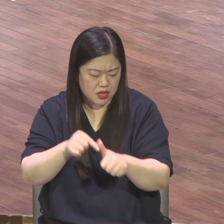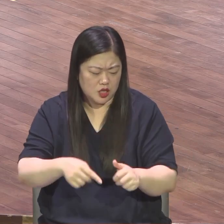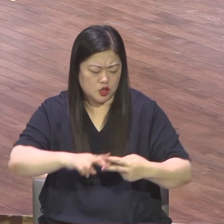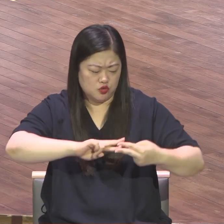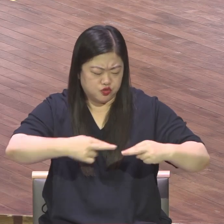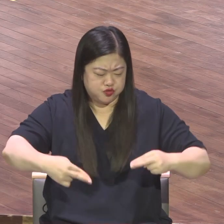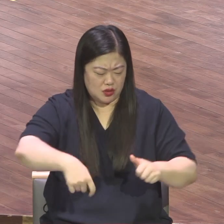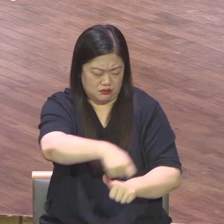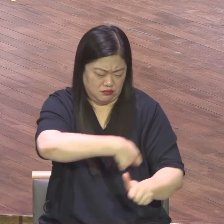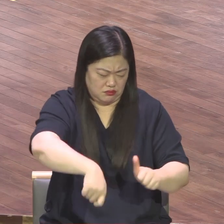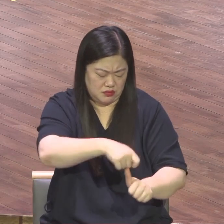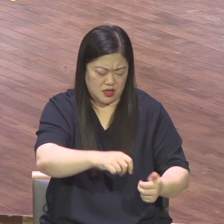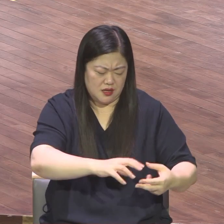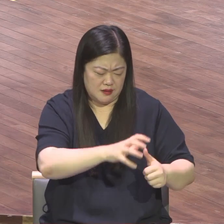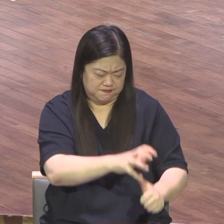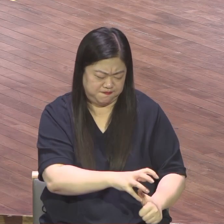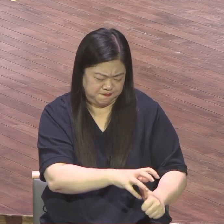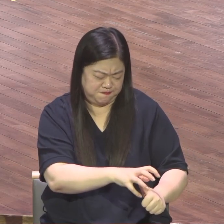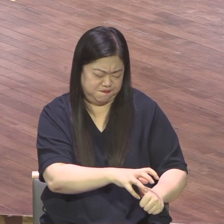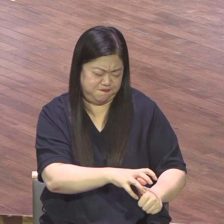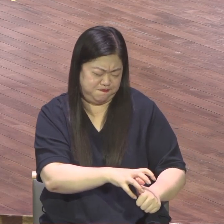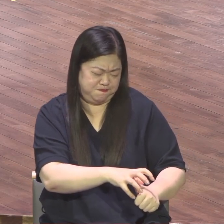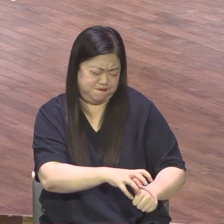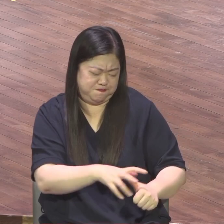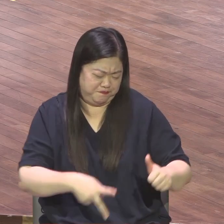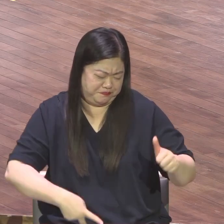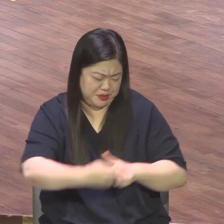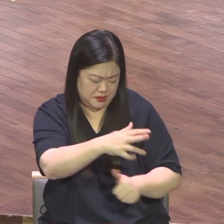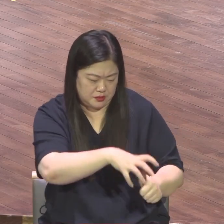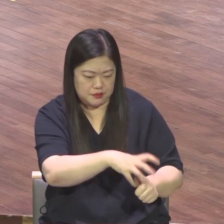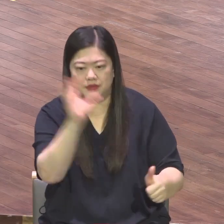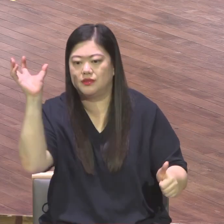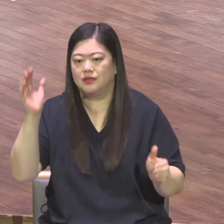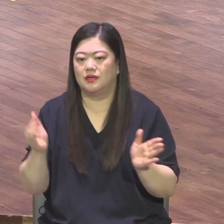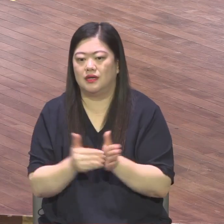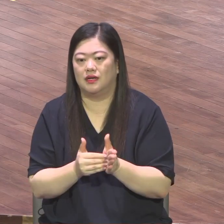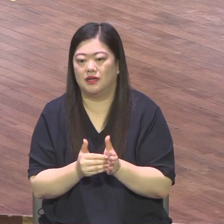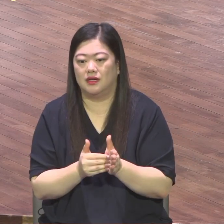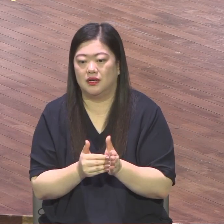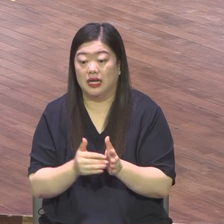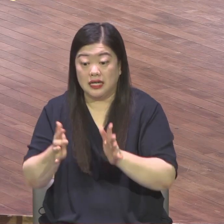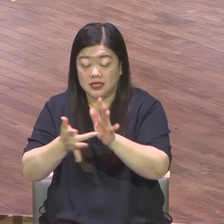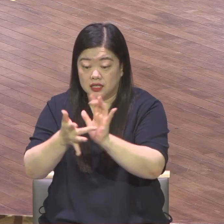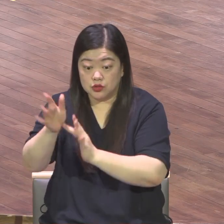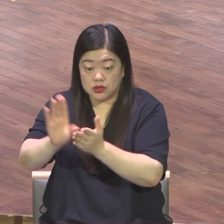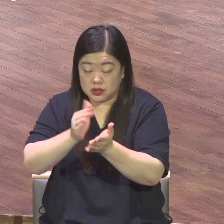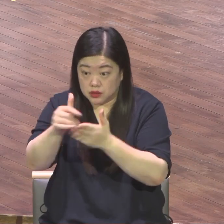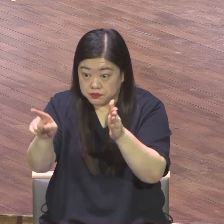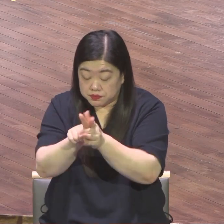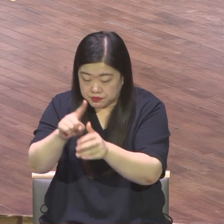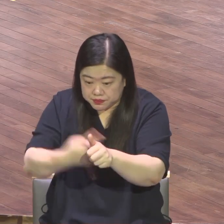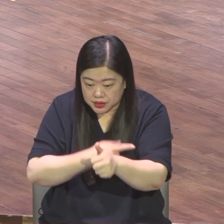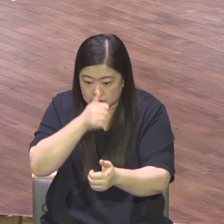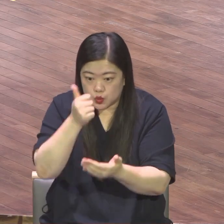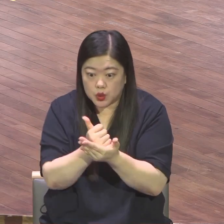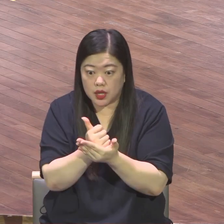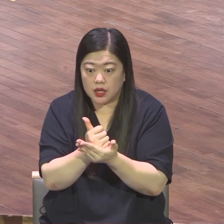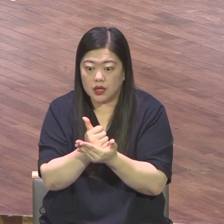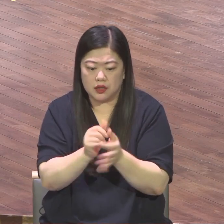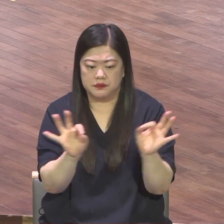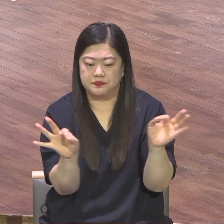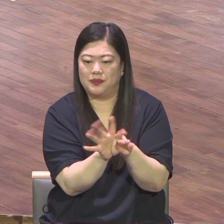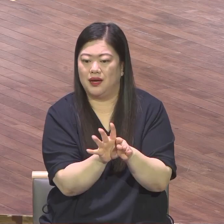줄을 끊으셨도다. 얽어맨 줄을 끊으셨다. 예수 그리스도의 십자가 속량이 바로 이것이다.